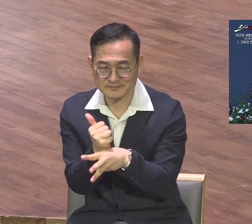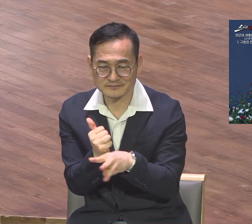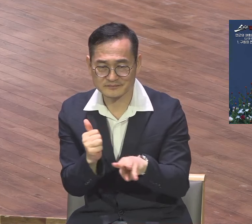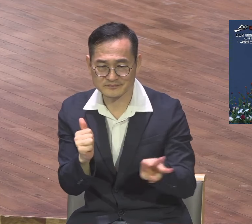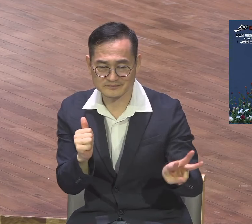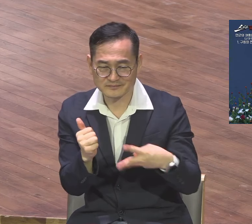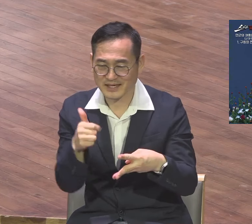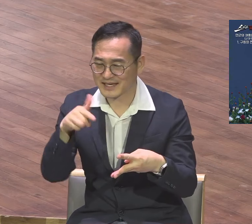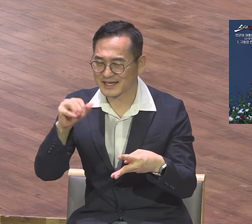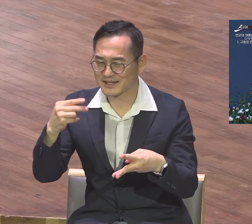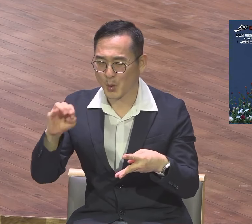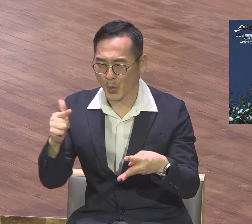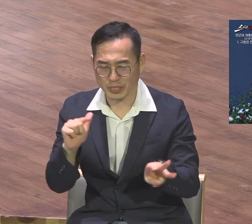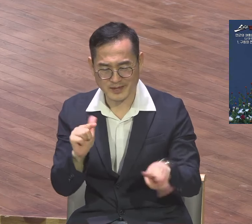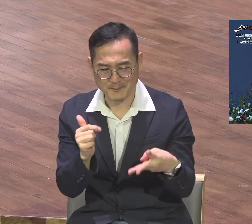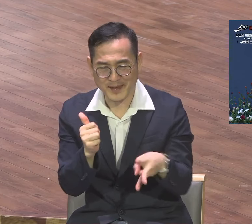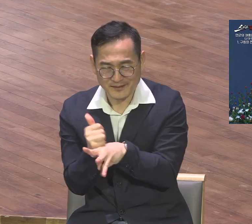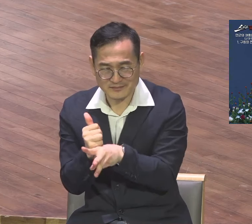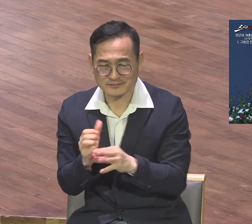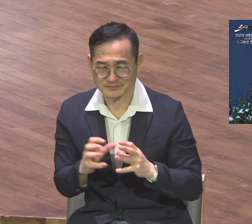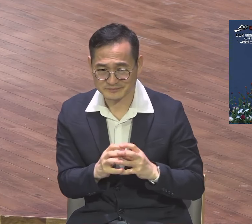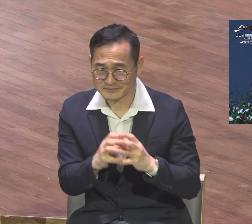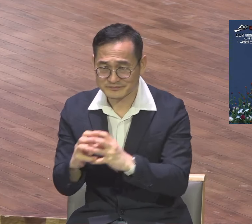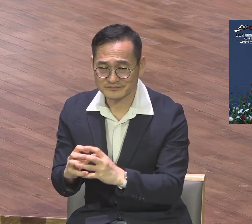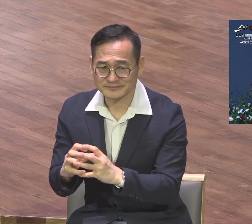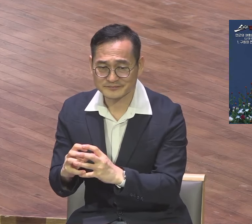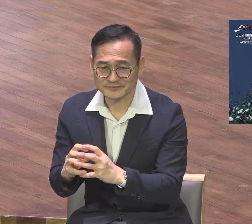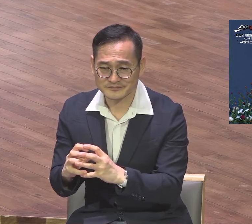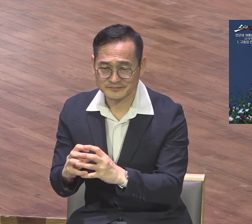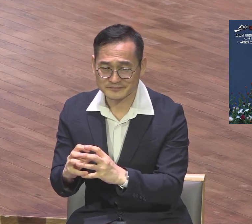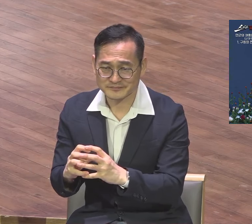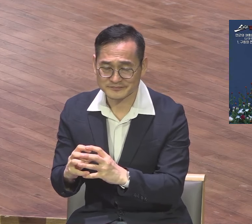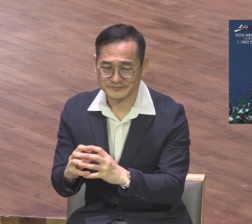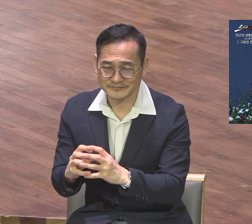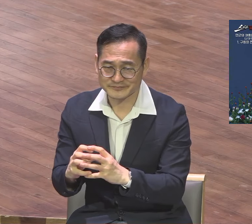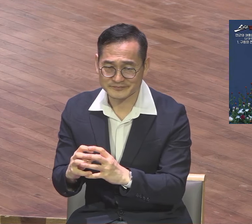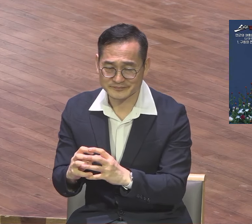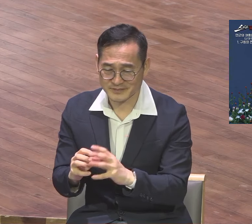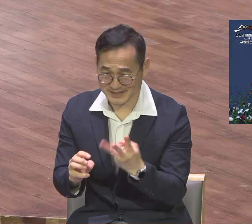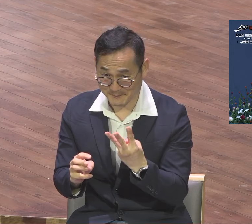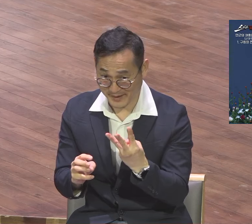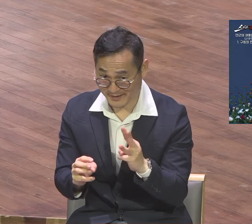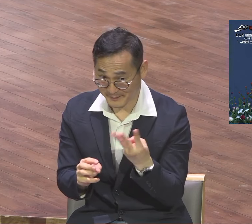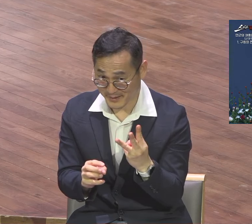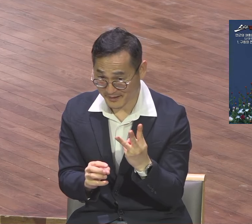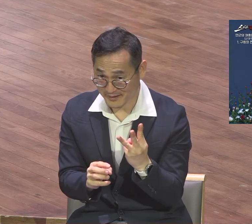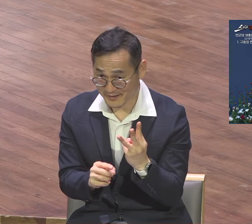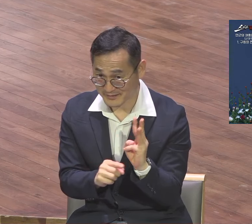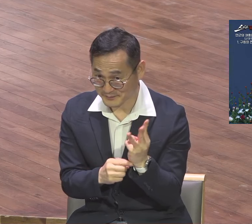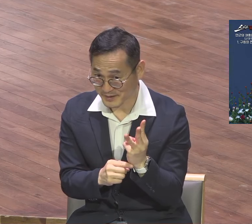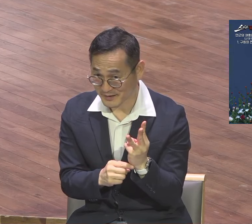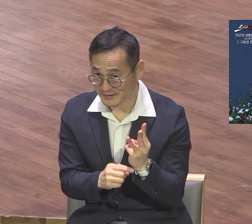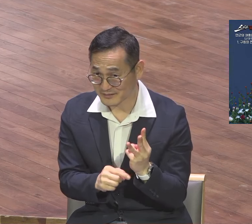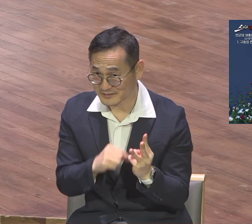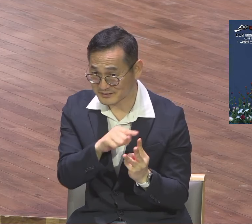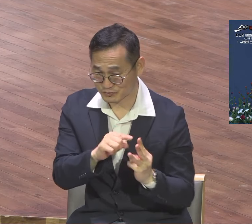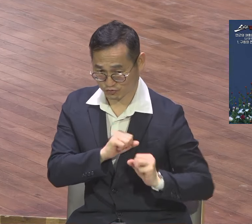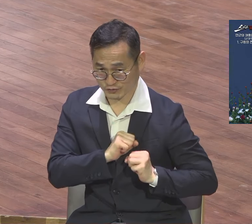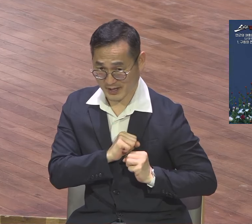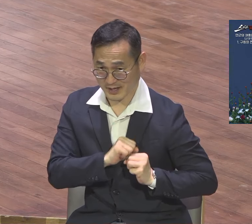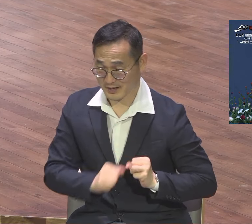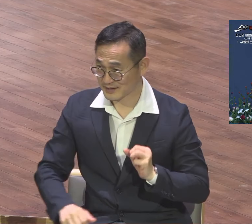기드온과 300명 용사, 이 300명이 말이요, 그야말로 이 미디안 군사